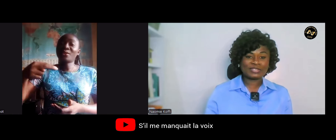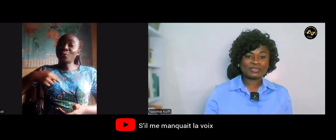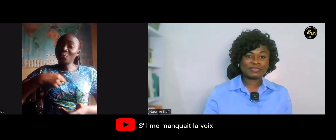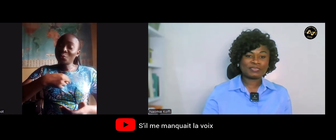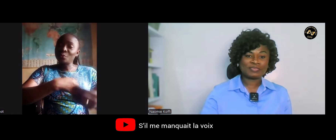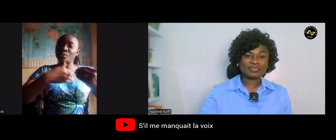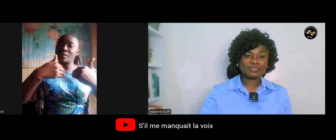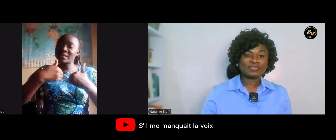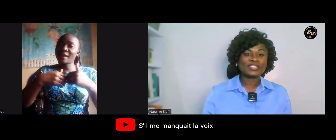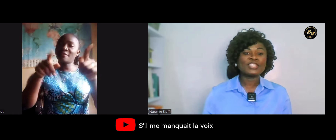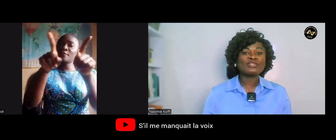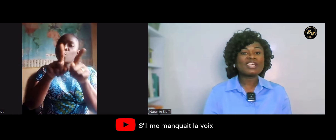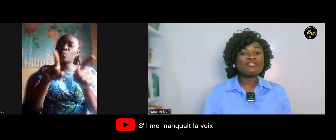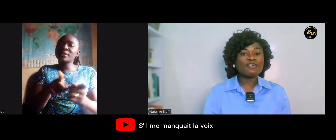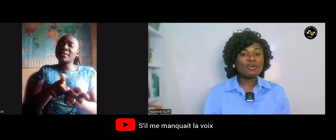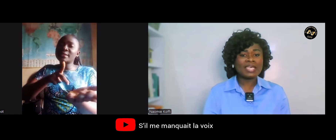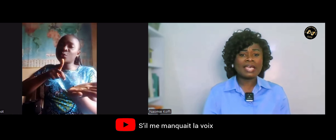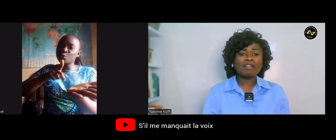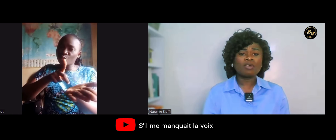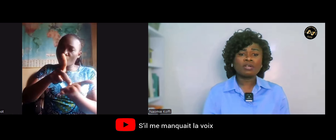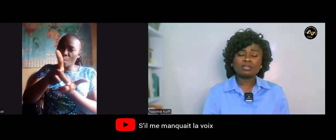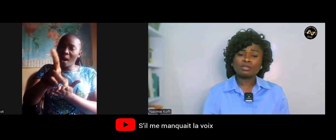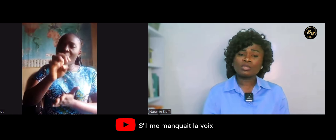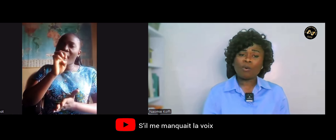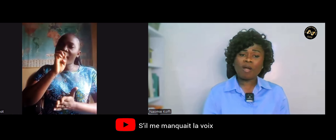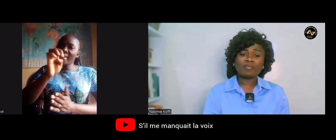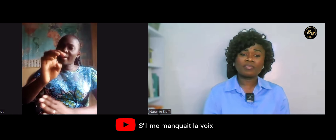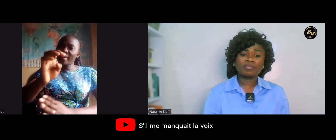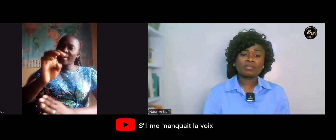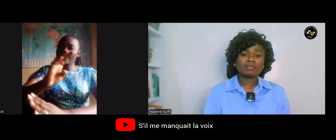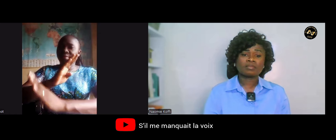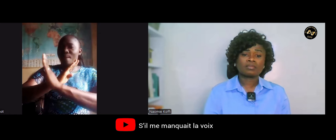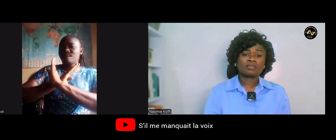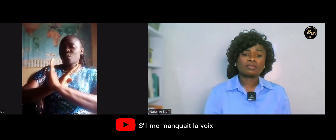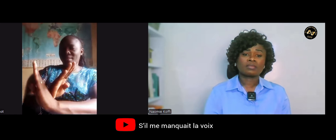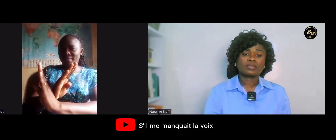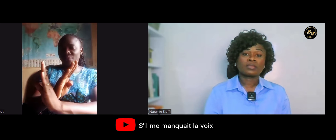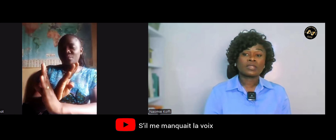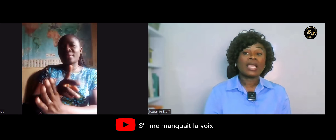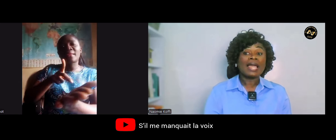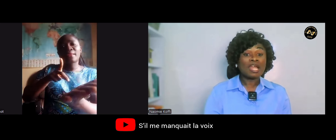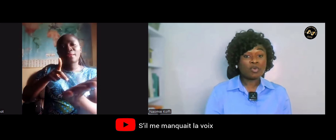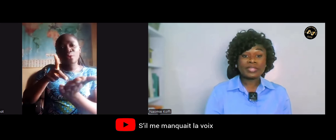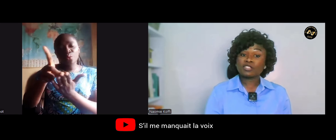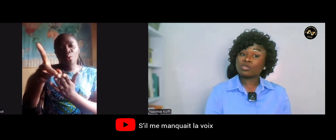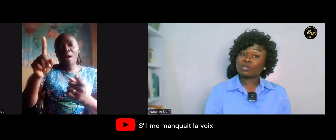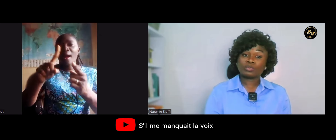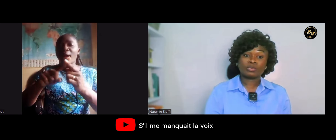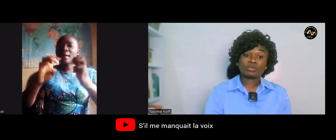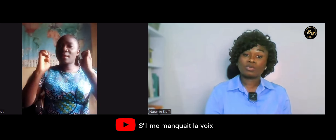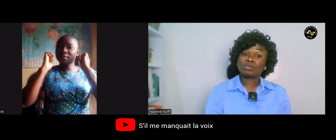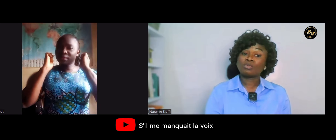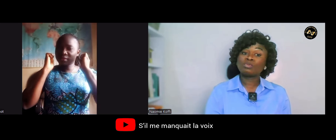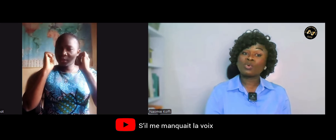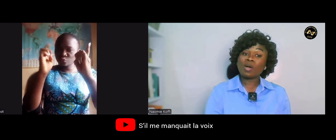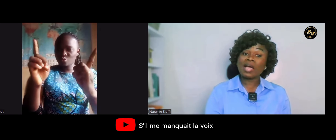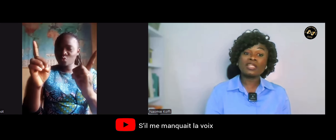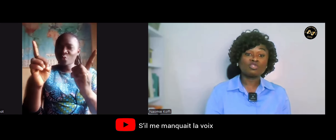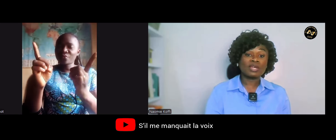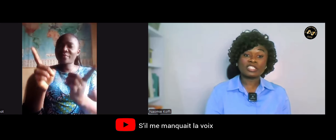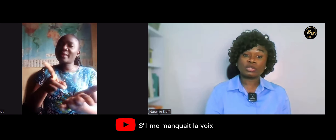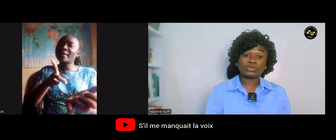personnes. Nous avons également le droit à la protection, le